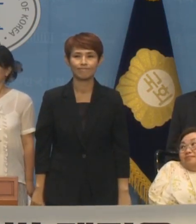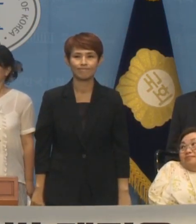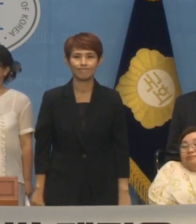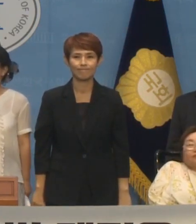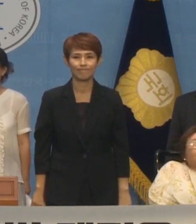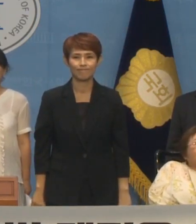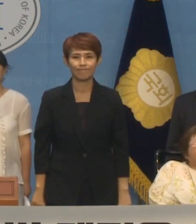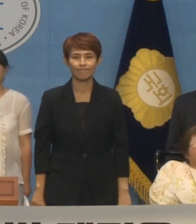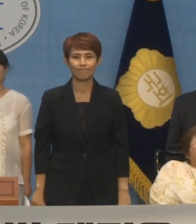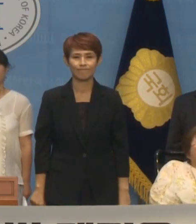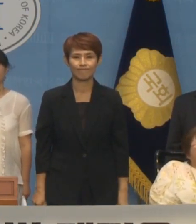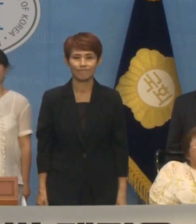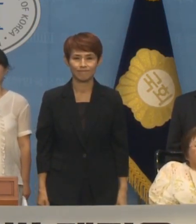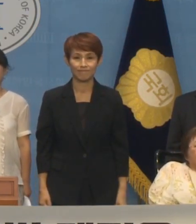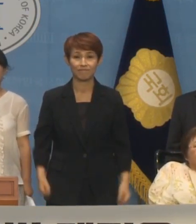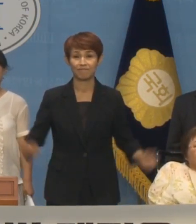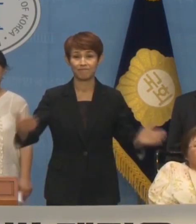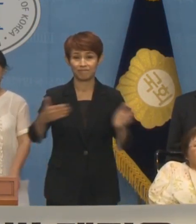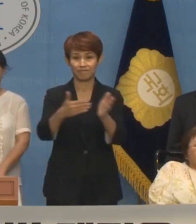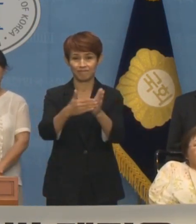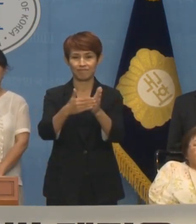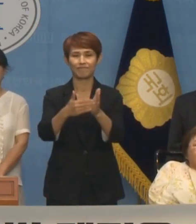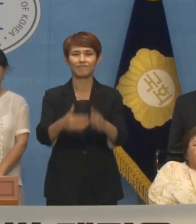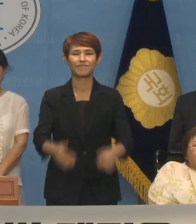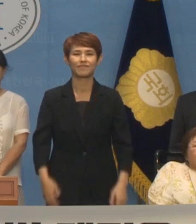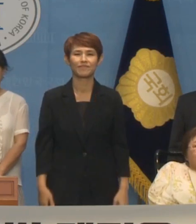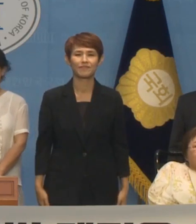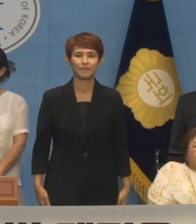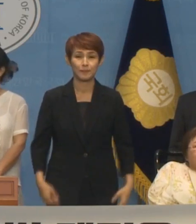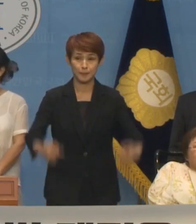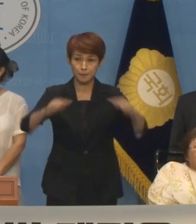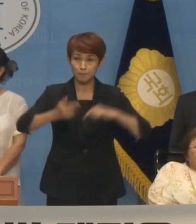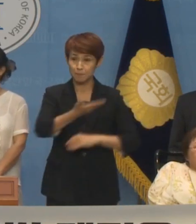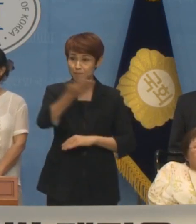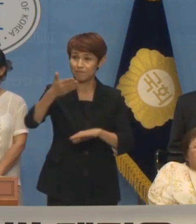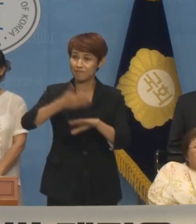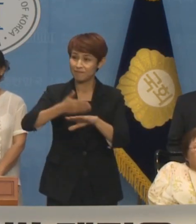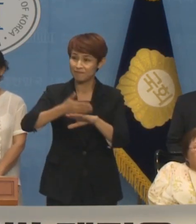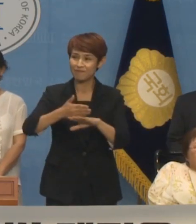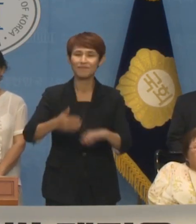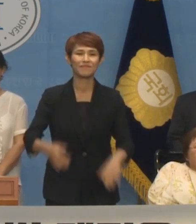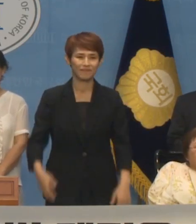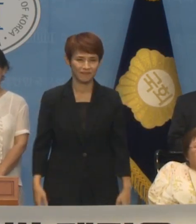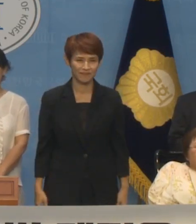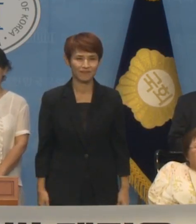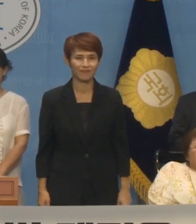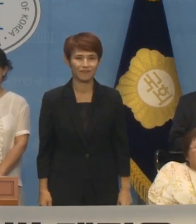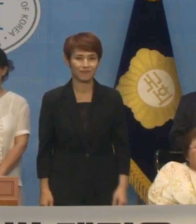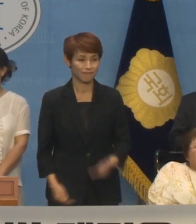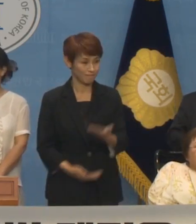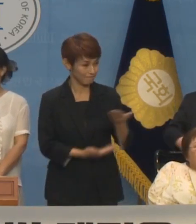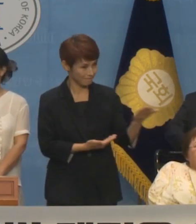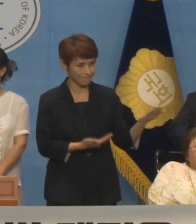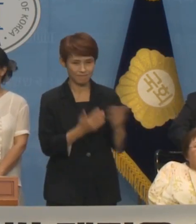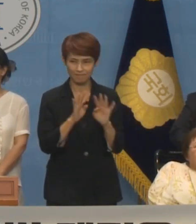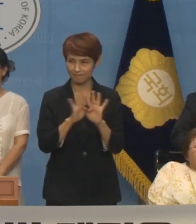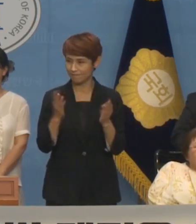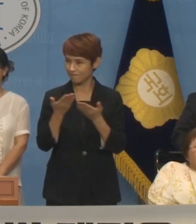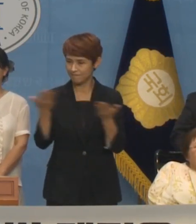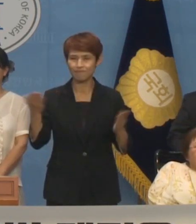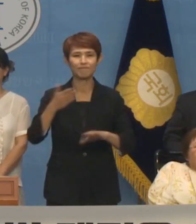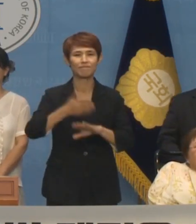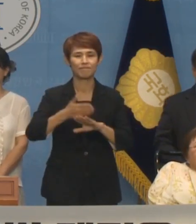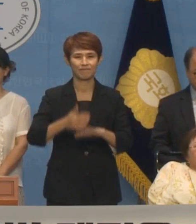네, 이것으로 본 기자회견을 모두 마칠 수 있도록 하겠습니다. 현장에 참여해주신 내빈 여러분들 그리고 장애인 관계 단체 여러분들 모두